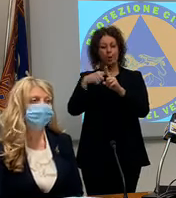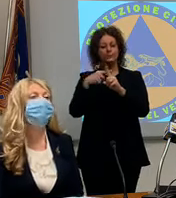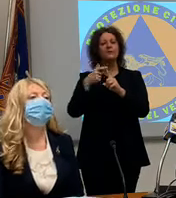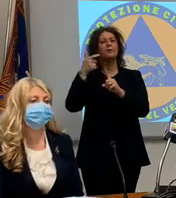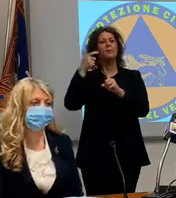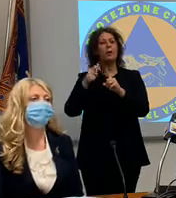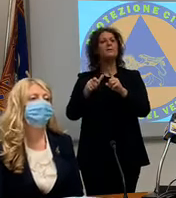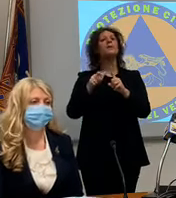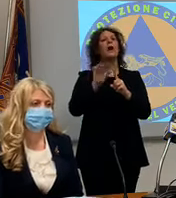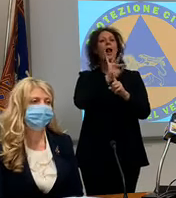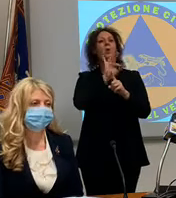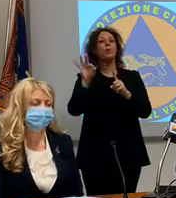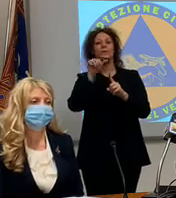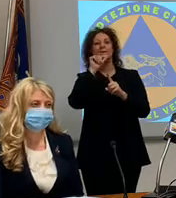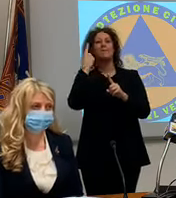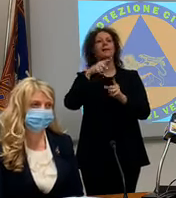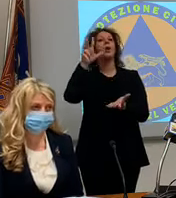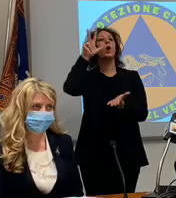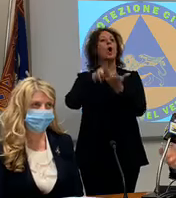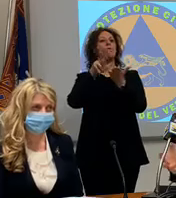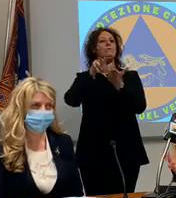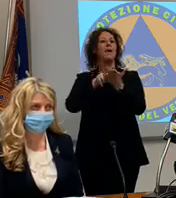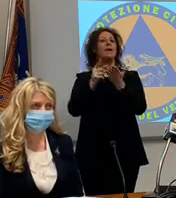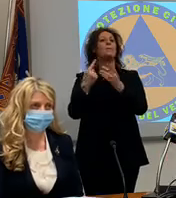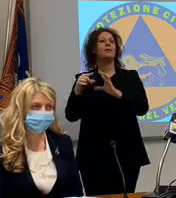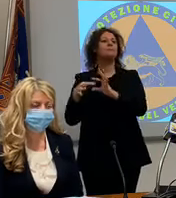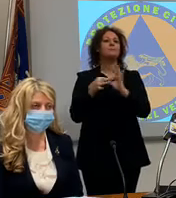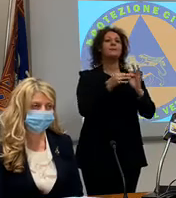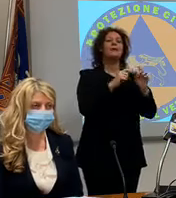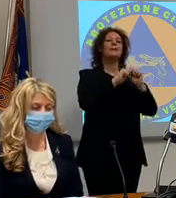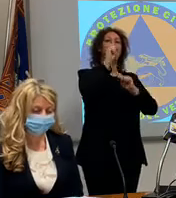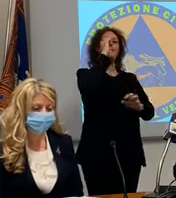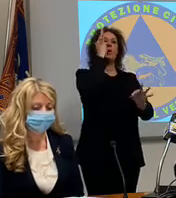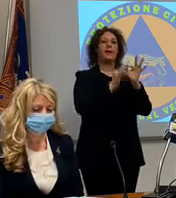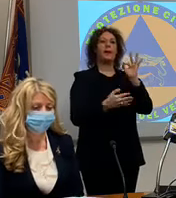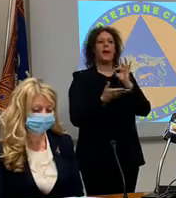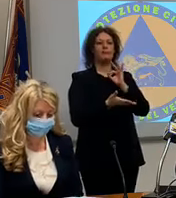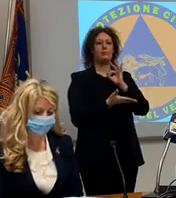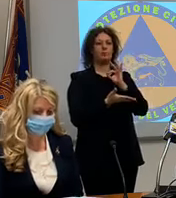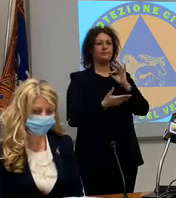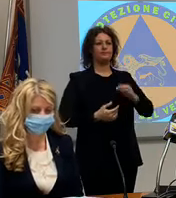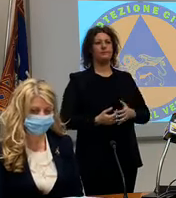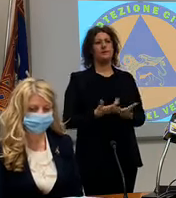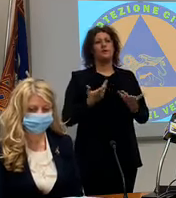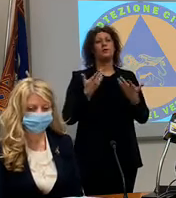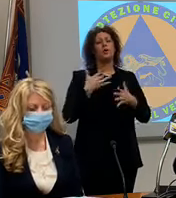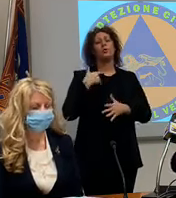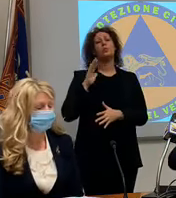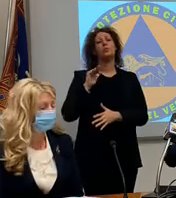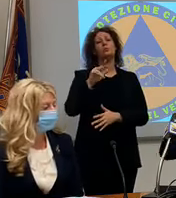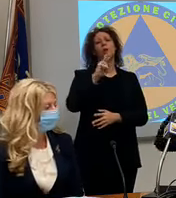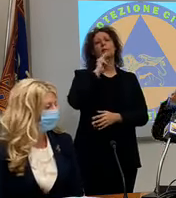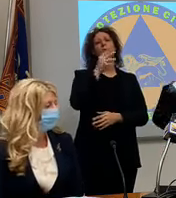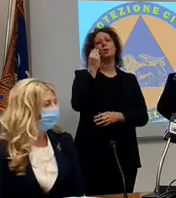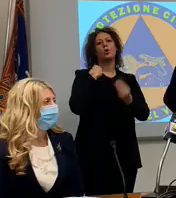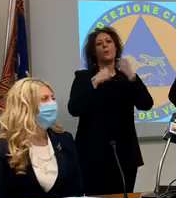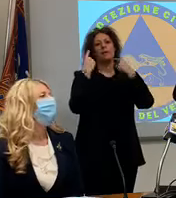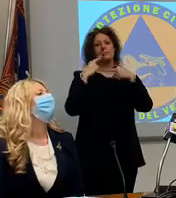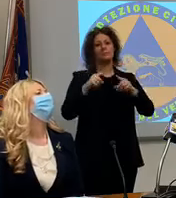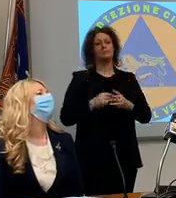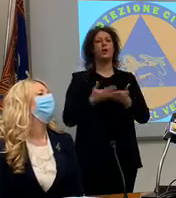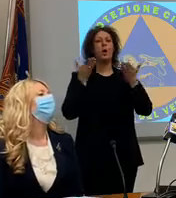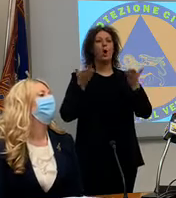aver scoperto il vaso di Pandora capite che è tutto così noi rispondiamo tutti i giorni a domande del genere positivi di